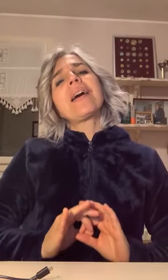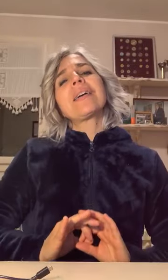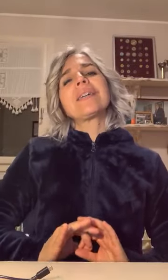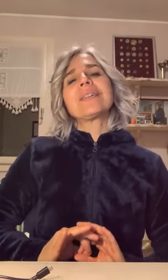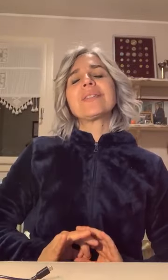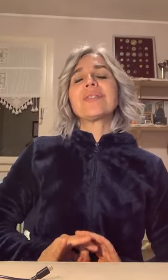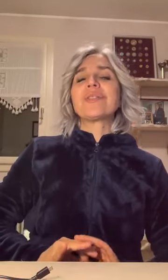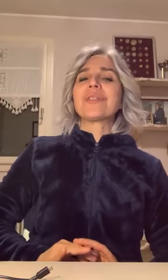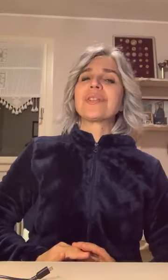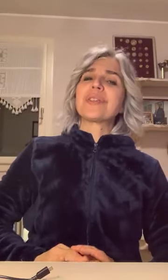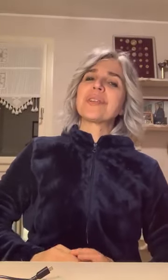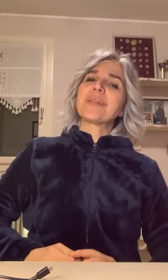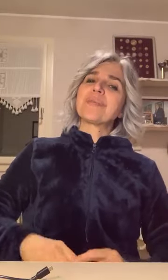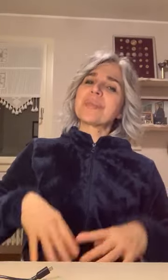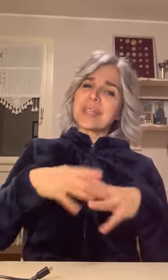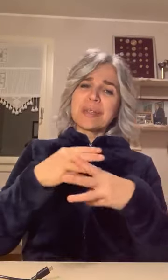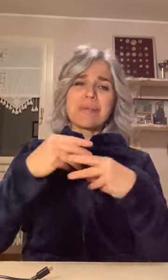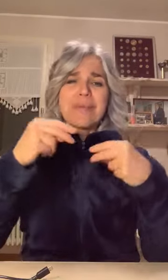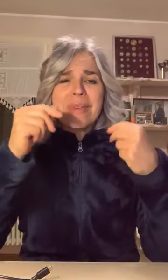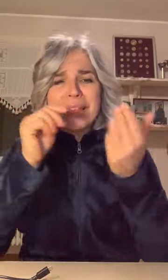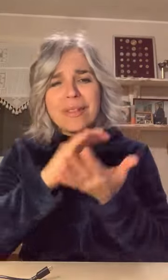Grazie Spirito Santo per la pace.